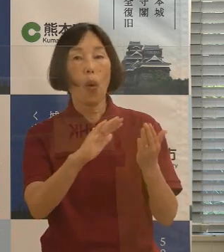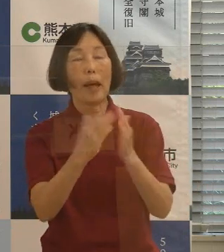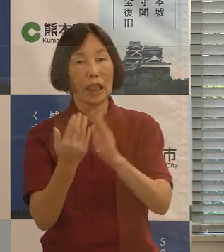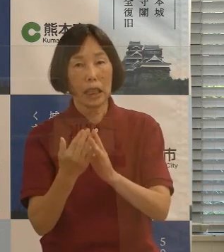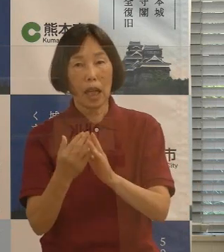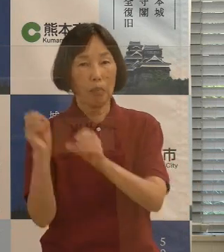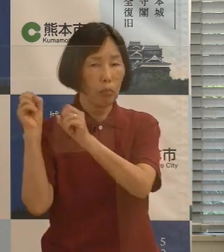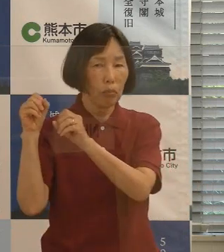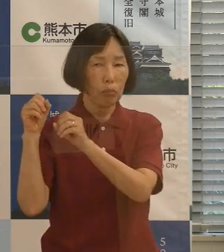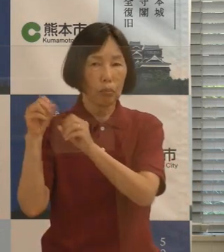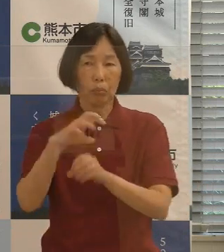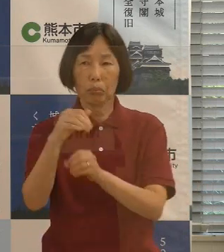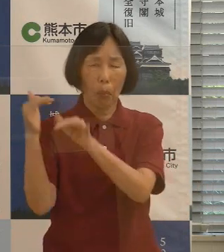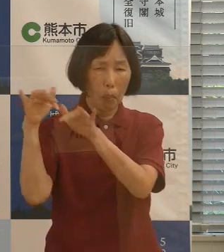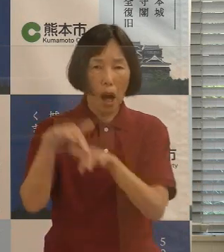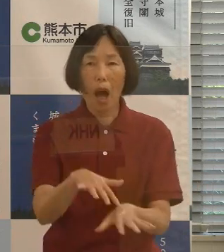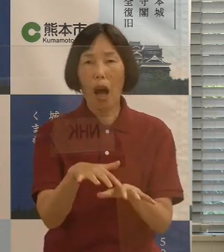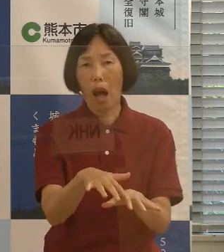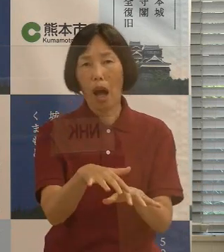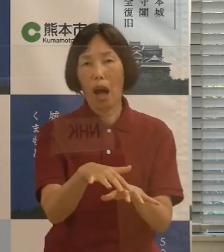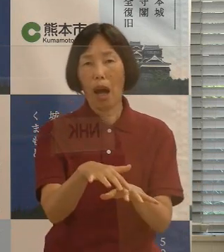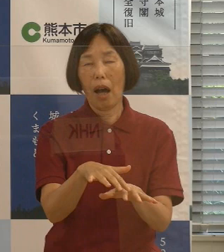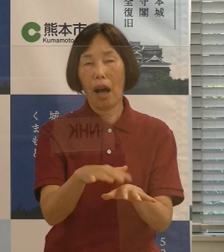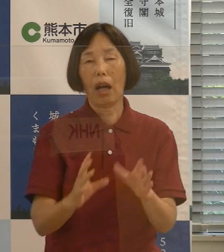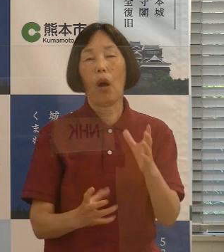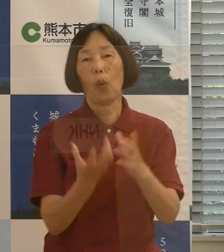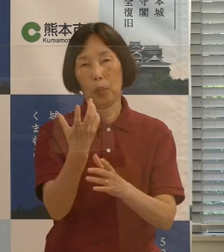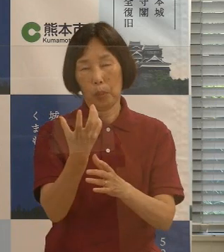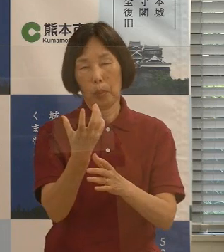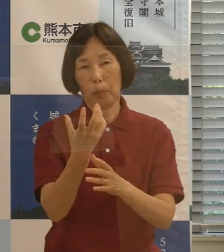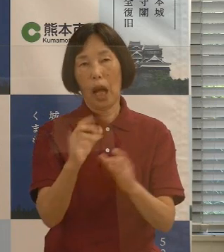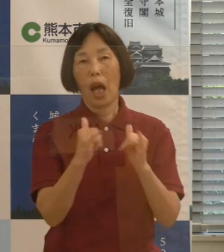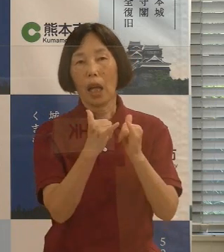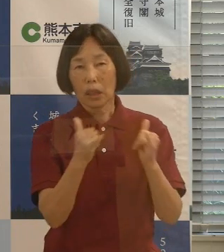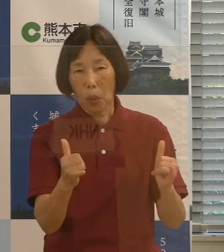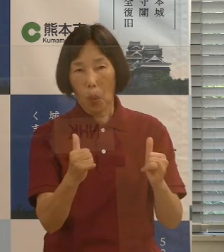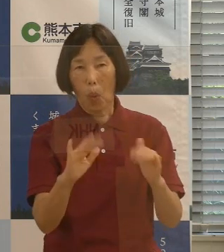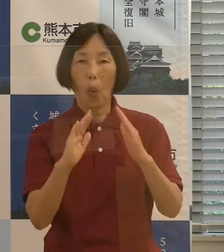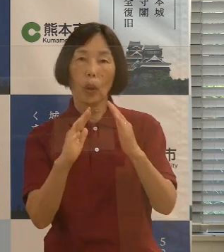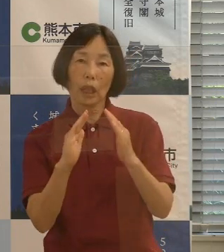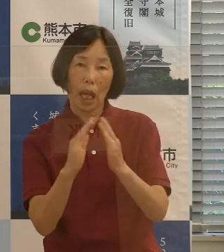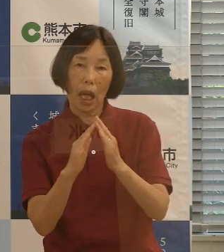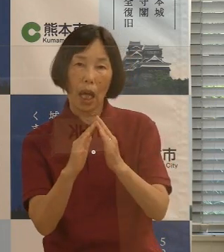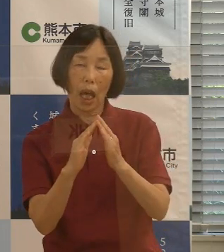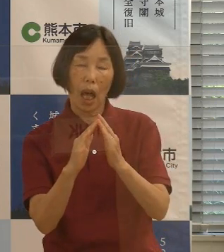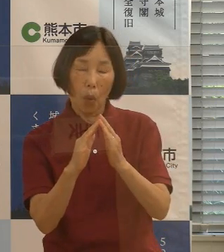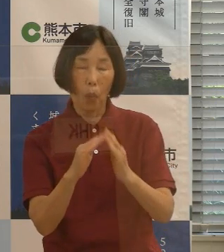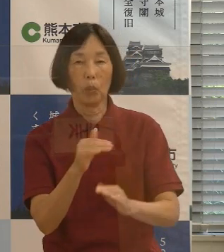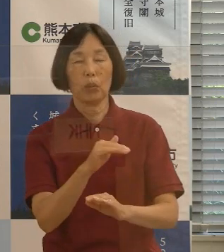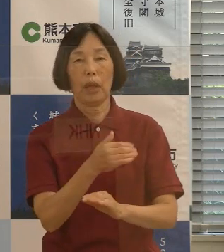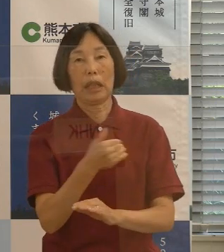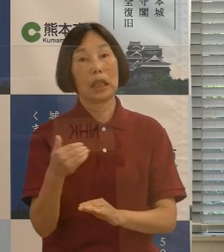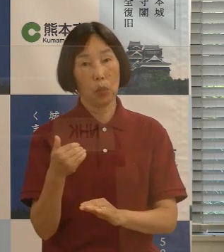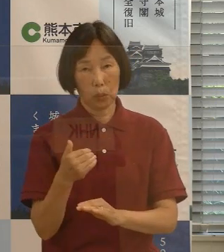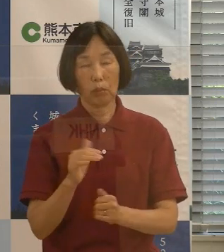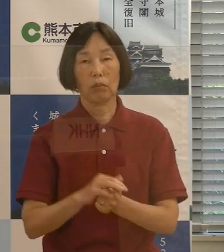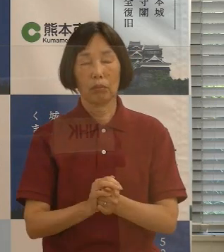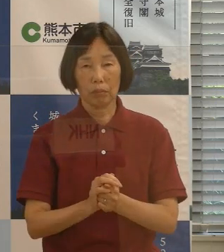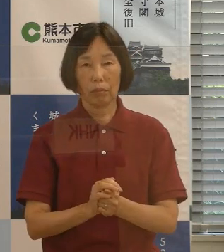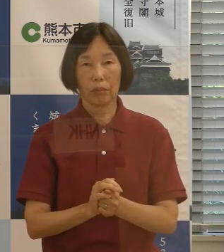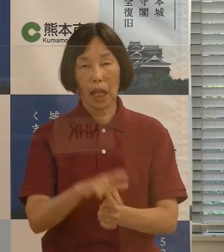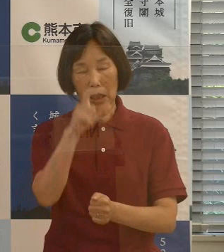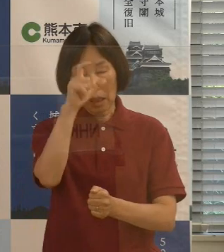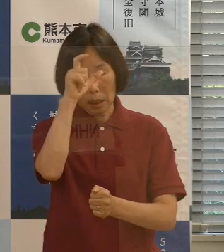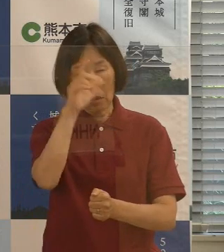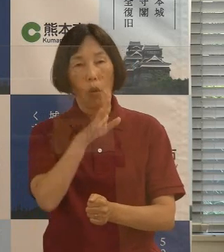をいたしました。人的被害あるいは家屋の被害はありません。警察による現場状況